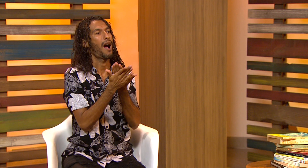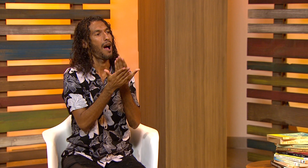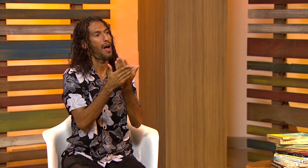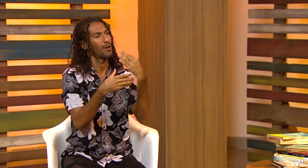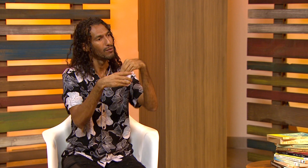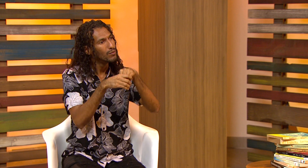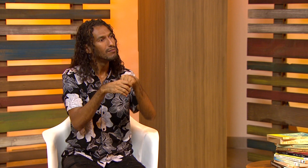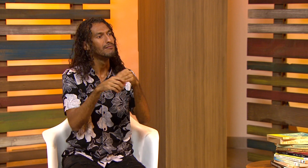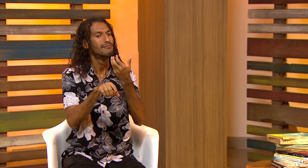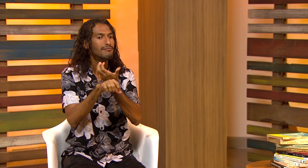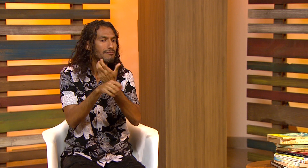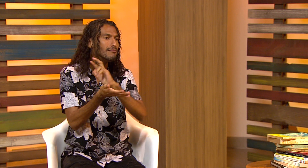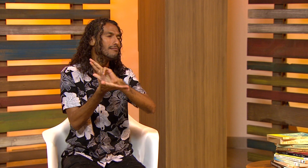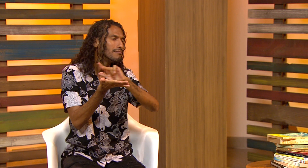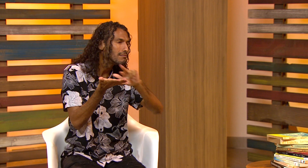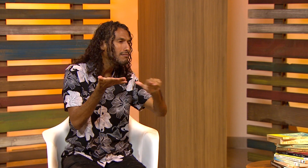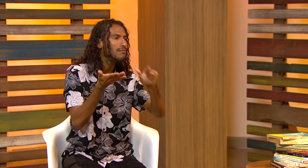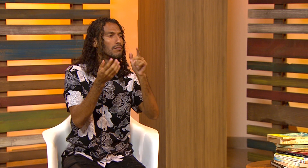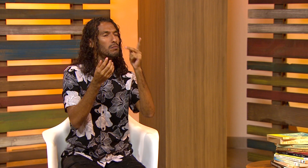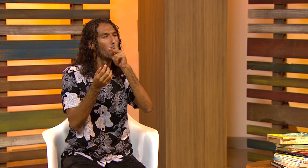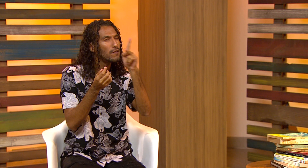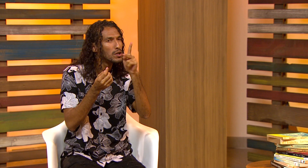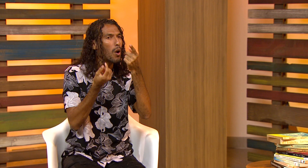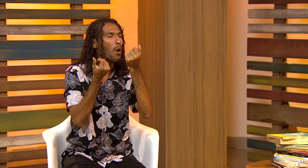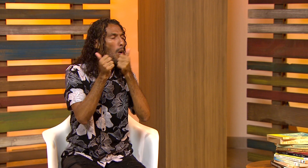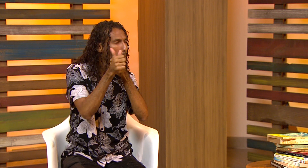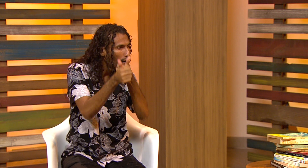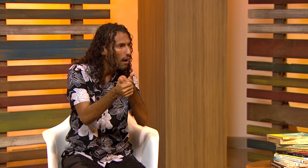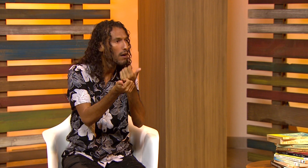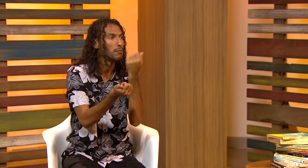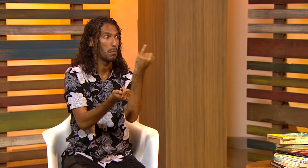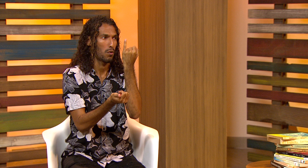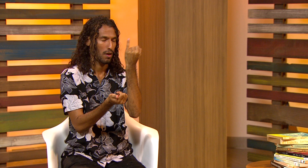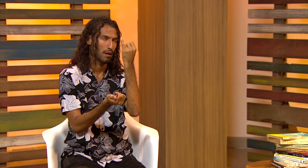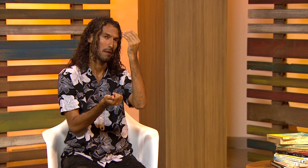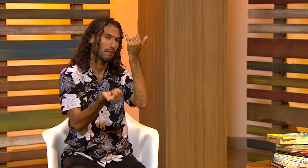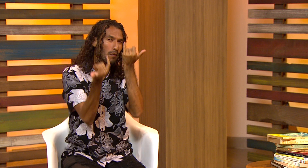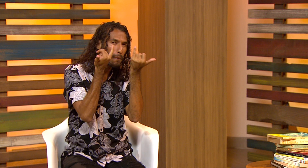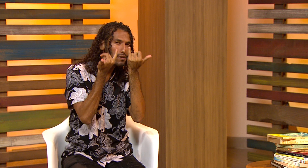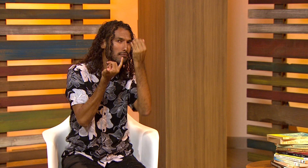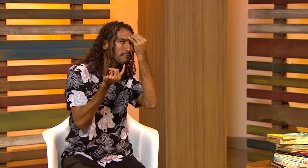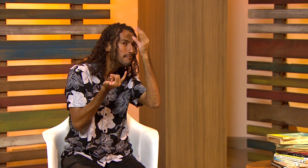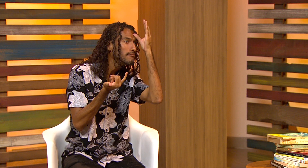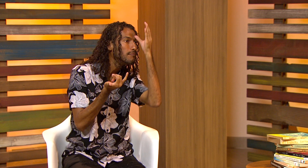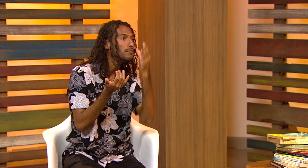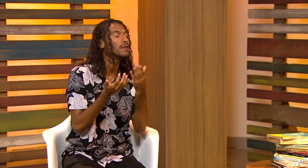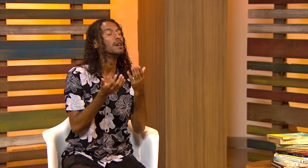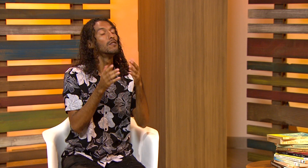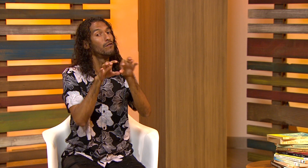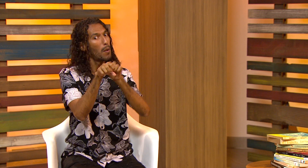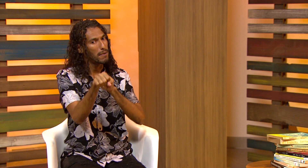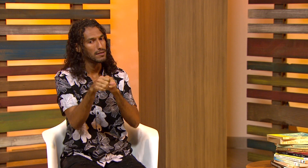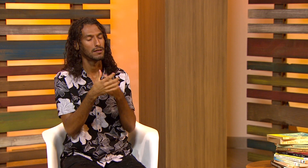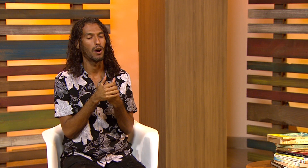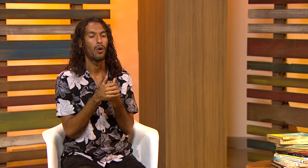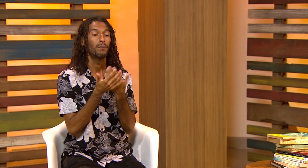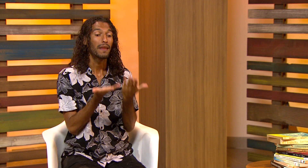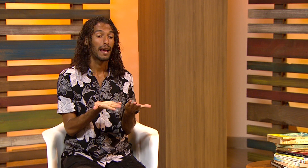disponibilizar para o Polo de Macaé a contratação dos mesmos. Isso deveria ocorrer o mais rápido possível para que eu